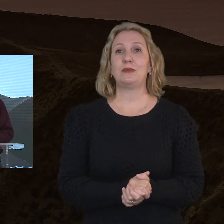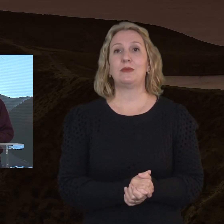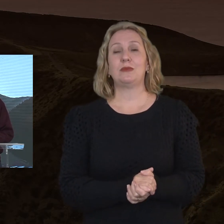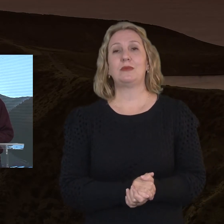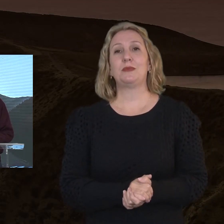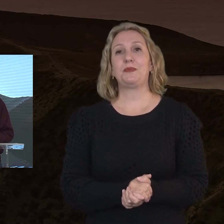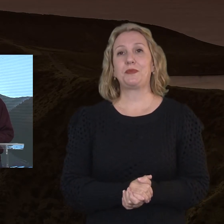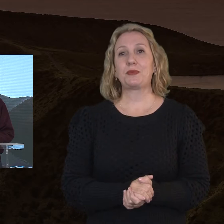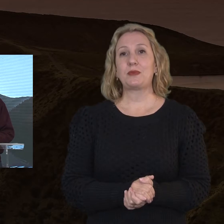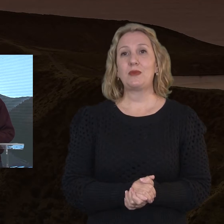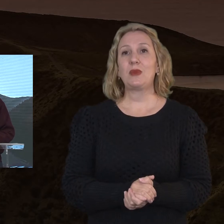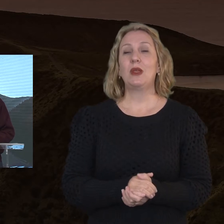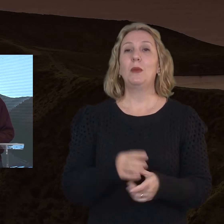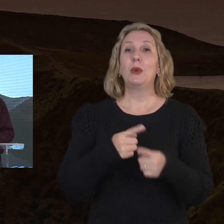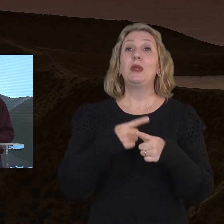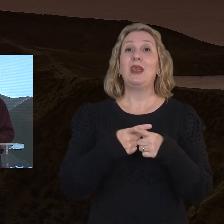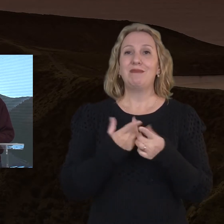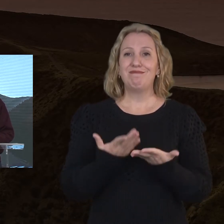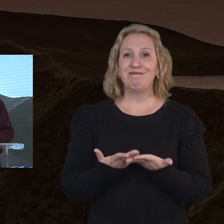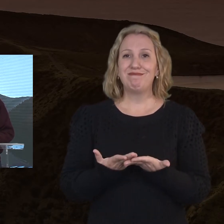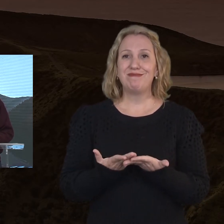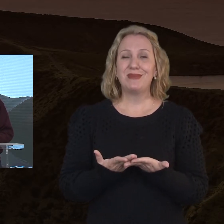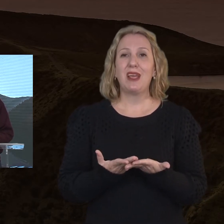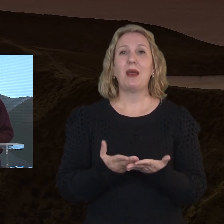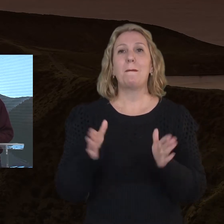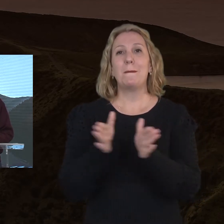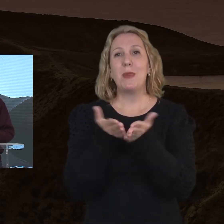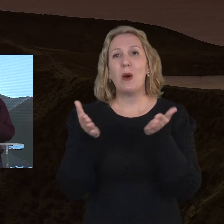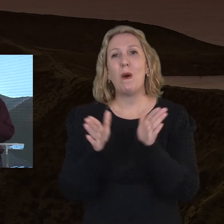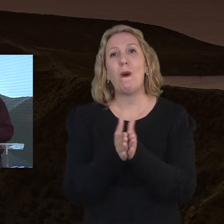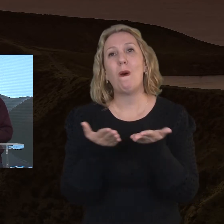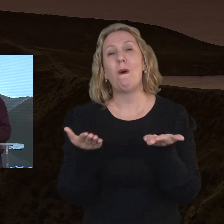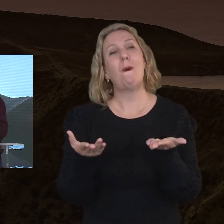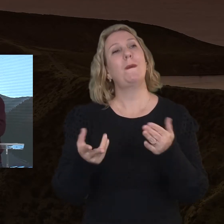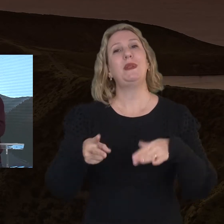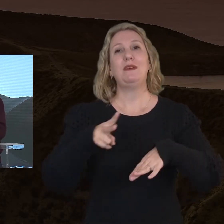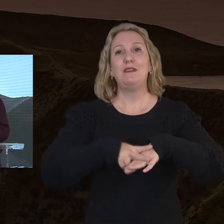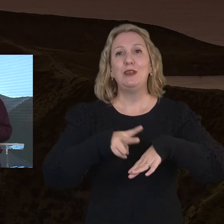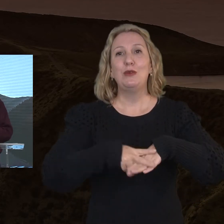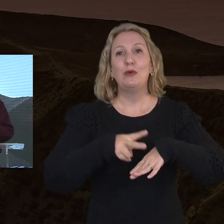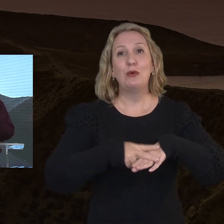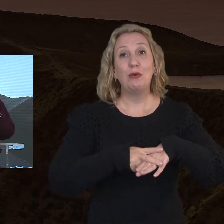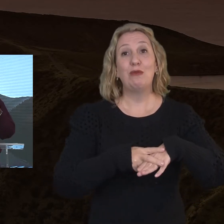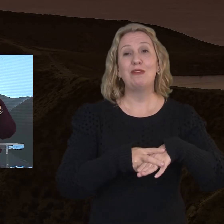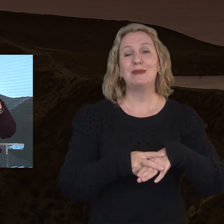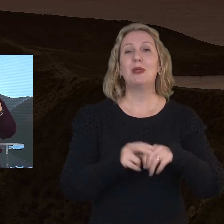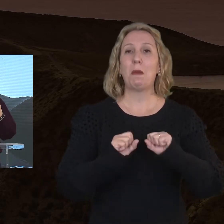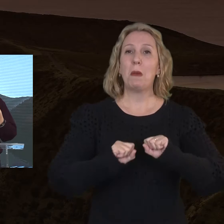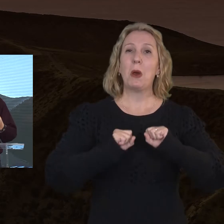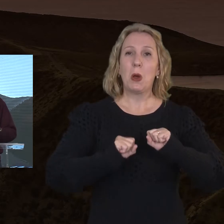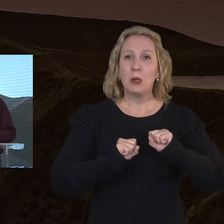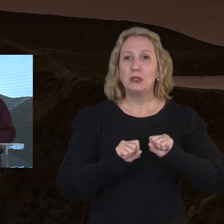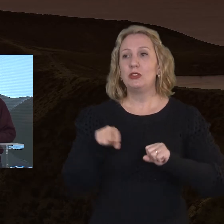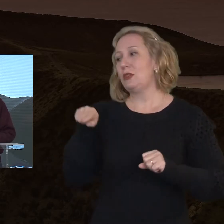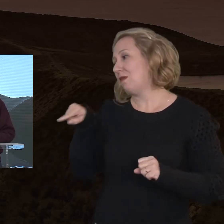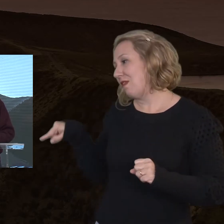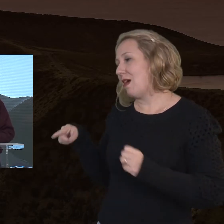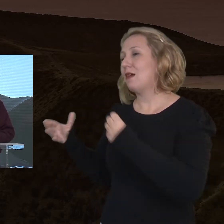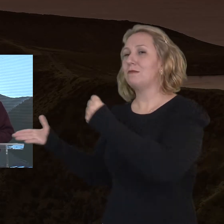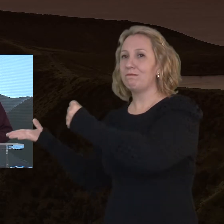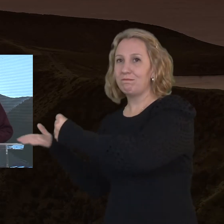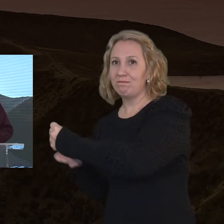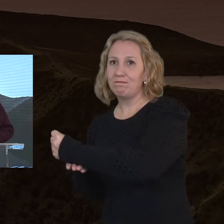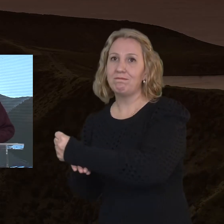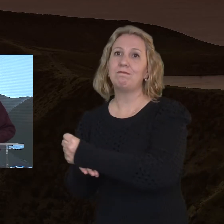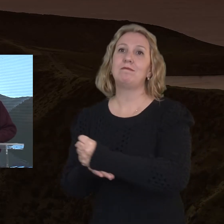aquilo é para as viu e para os pobres para os necessitados da ele som lá e cola e aquilo para alimentação deles